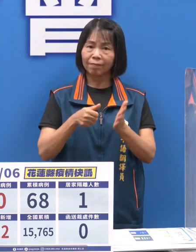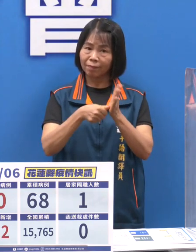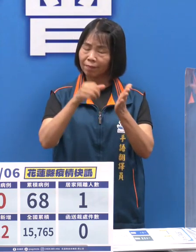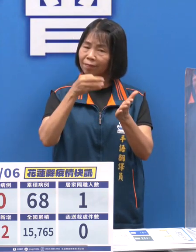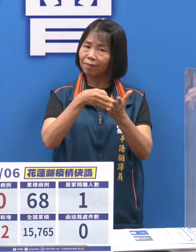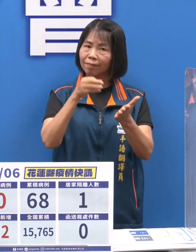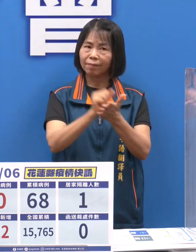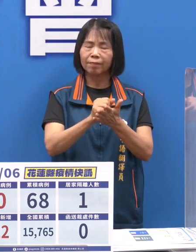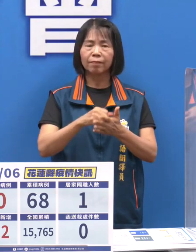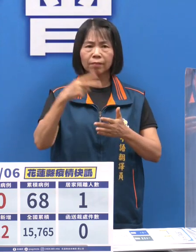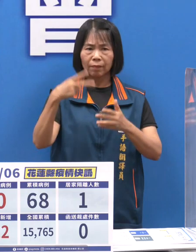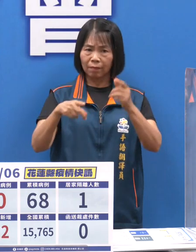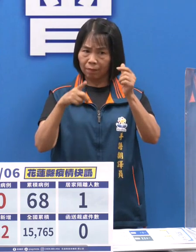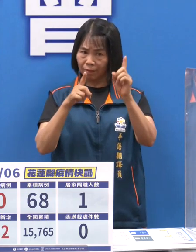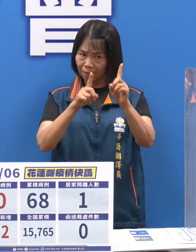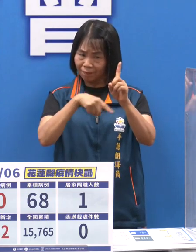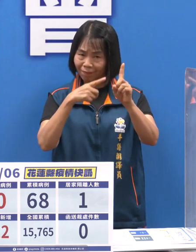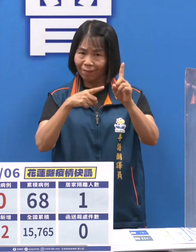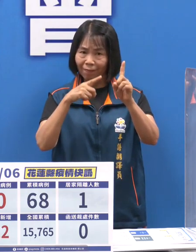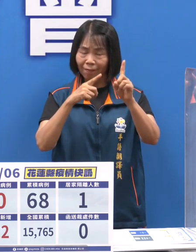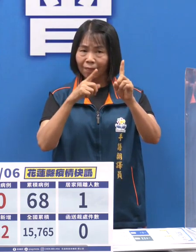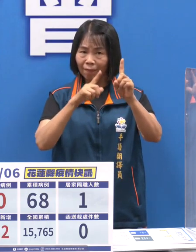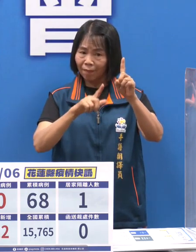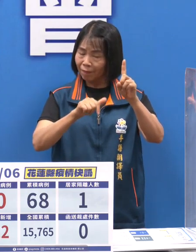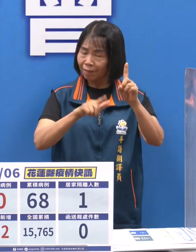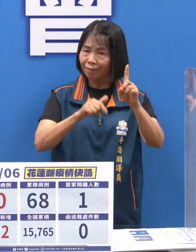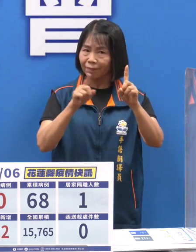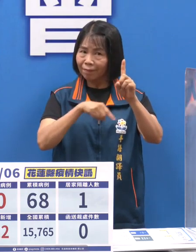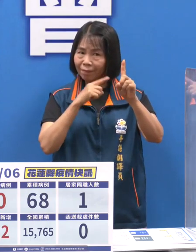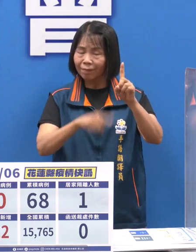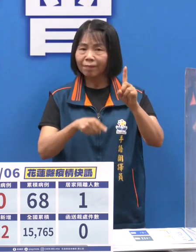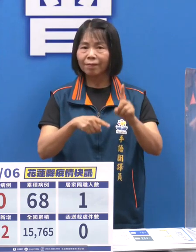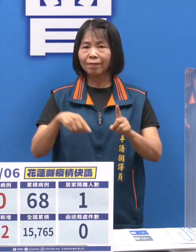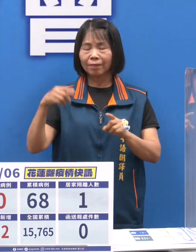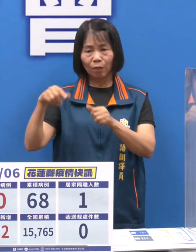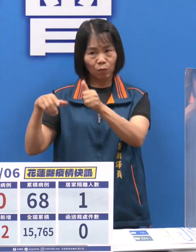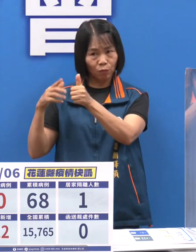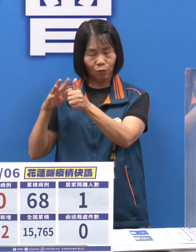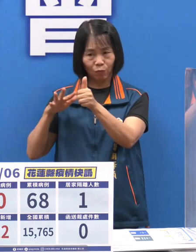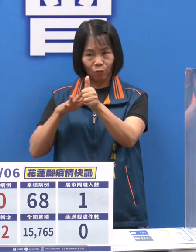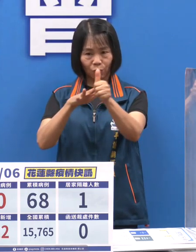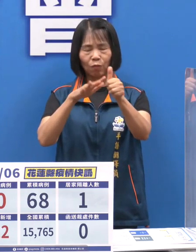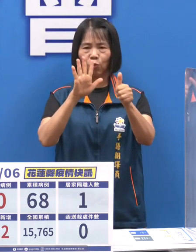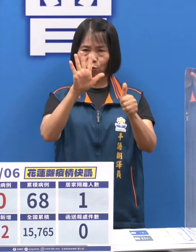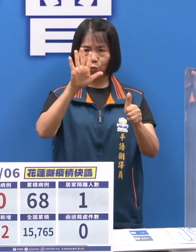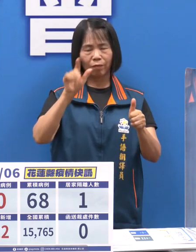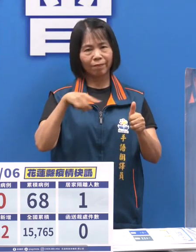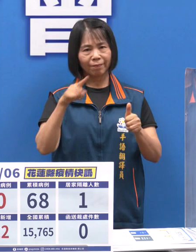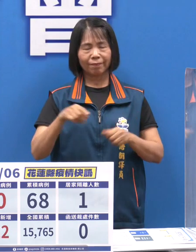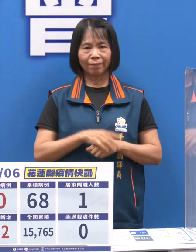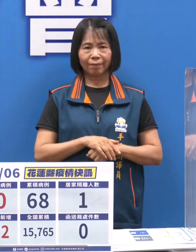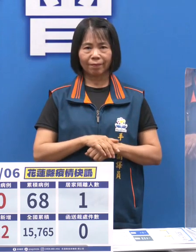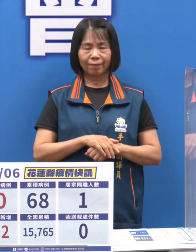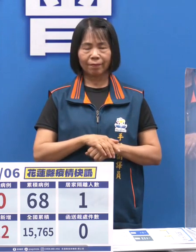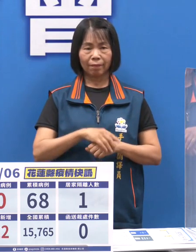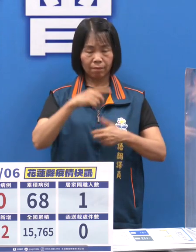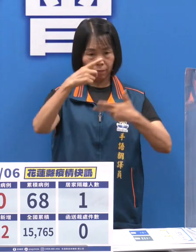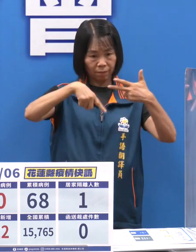单艘，一个教练带领5个人，人次降载为50%。我们业者自己每